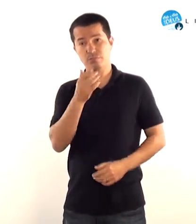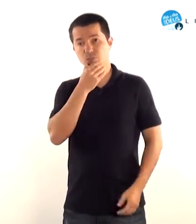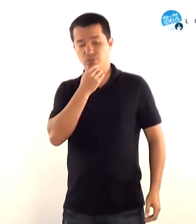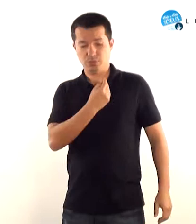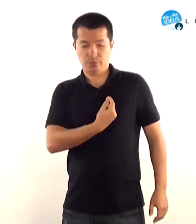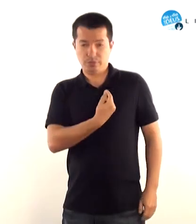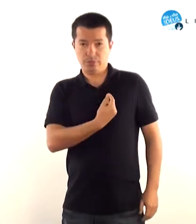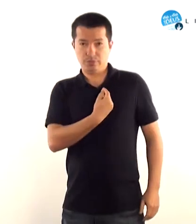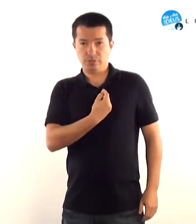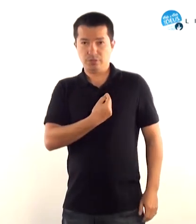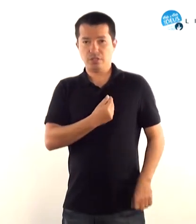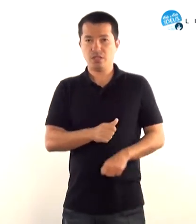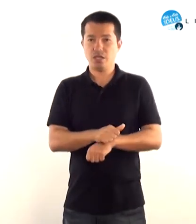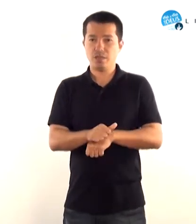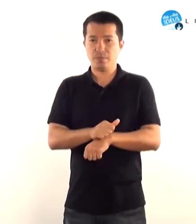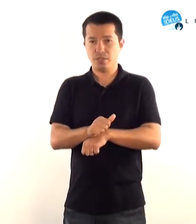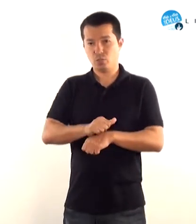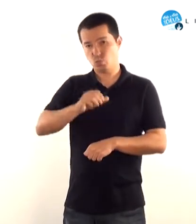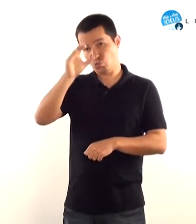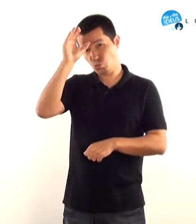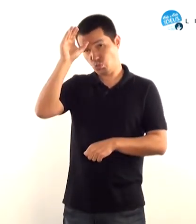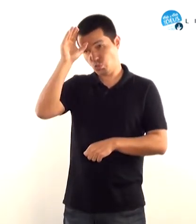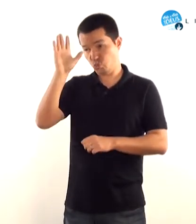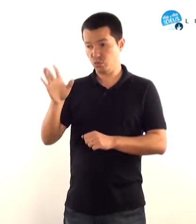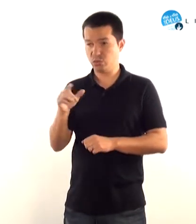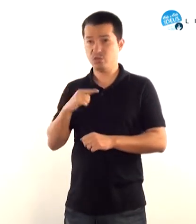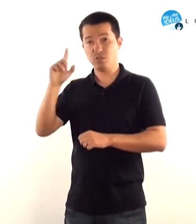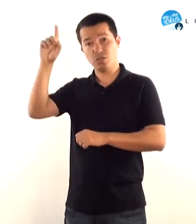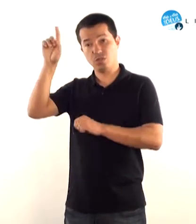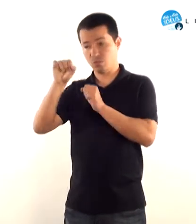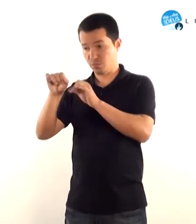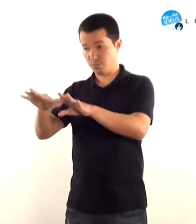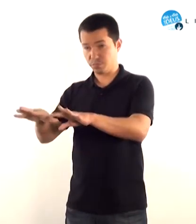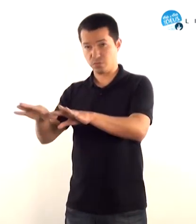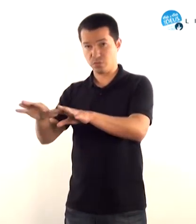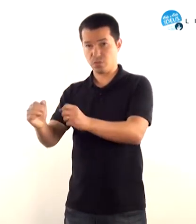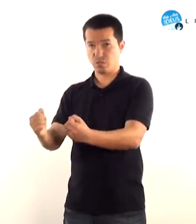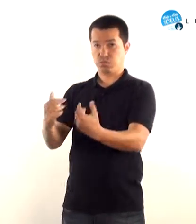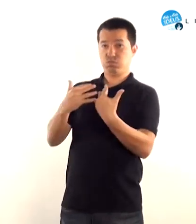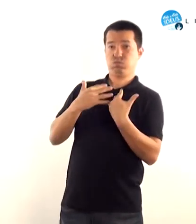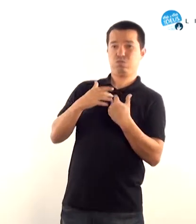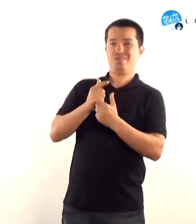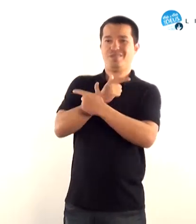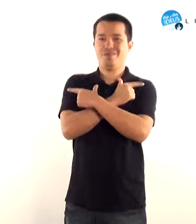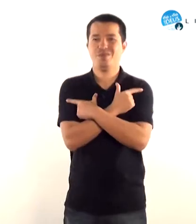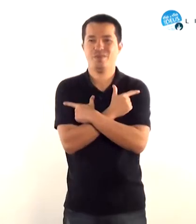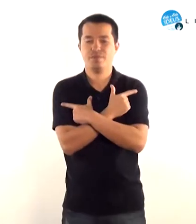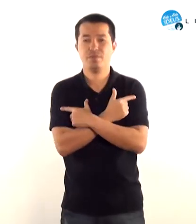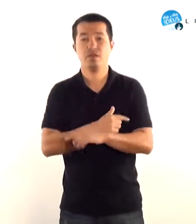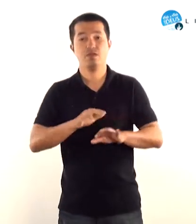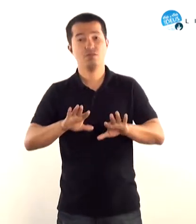tio, que estava agora chegando na sua vida. Mas o seu